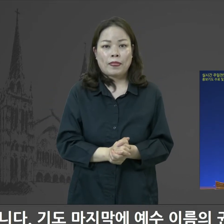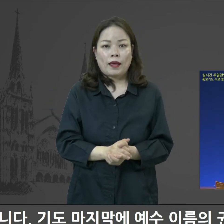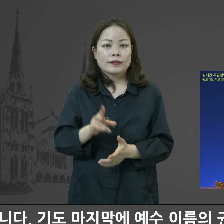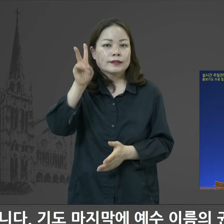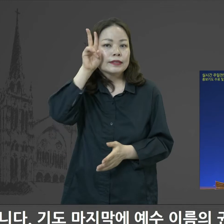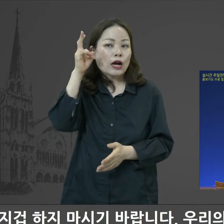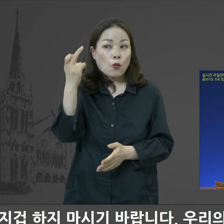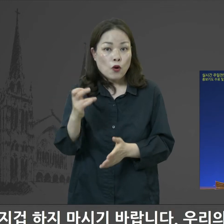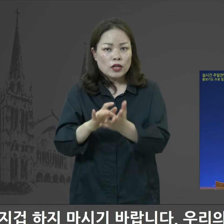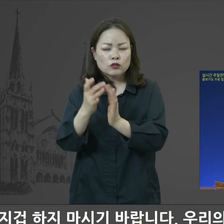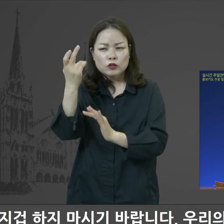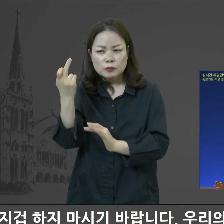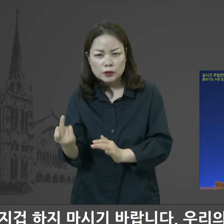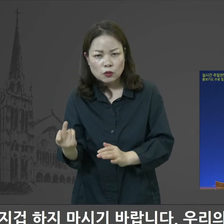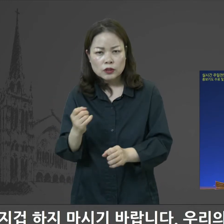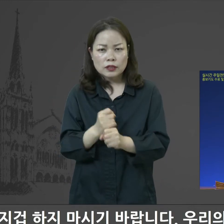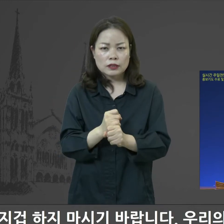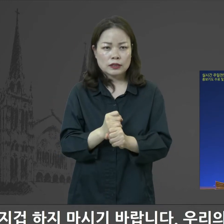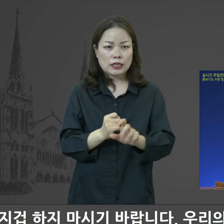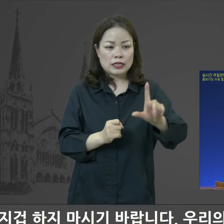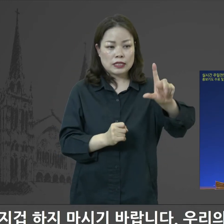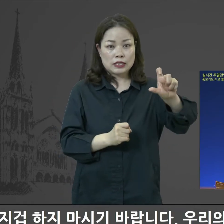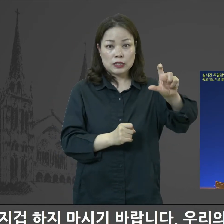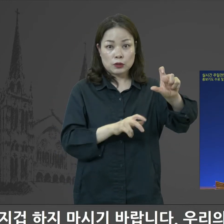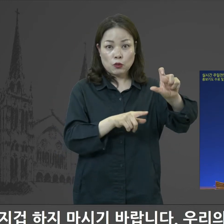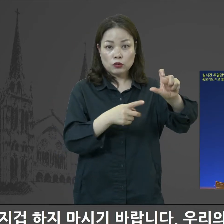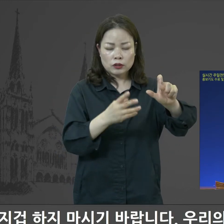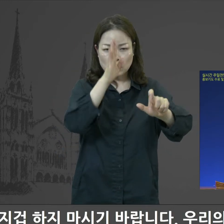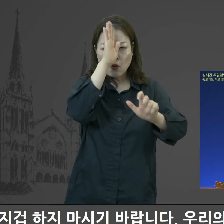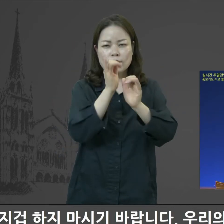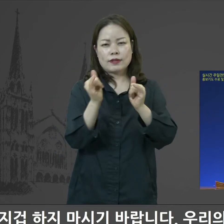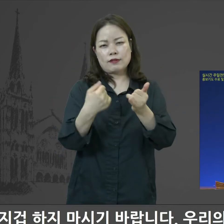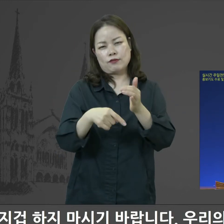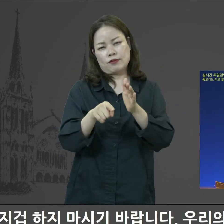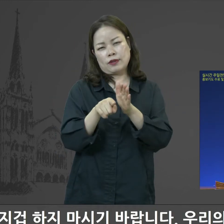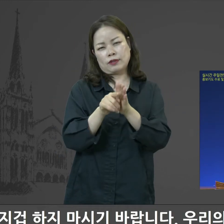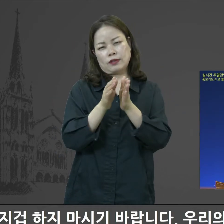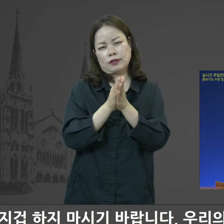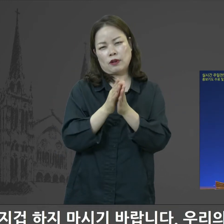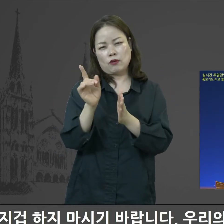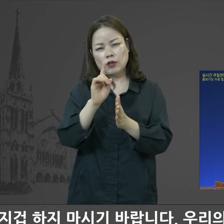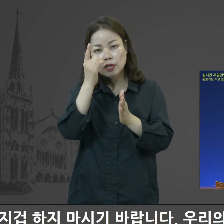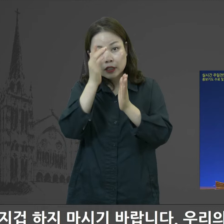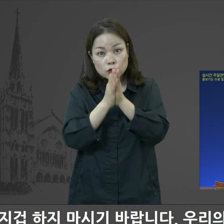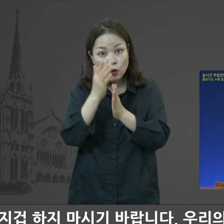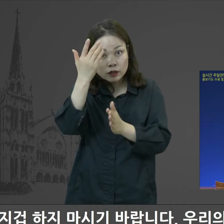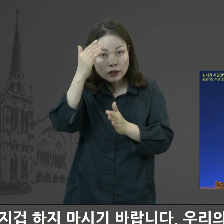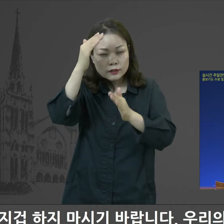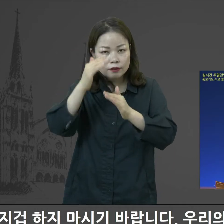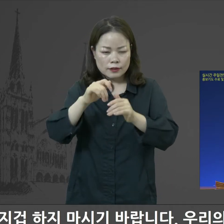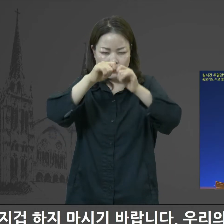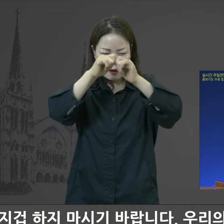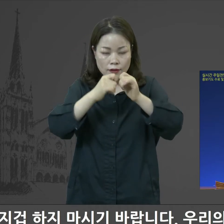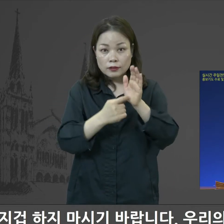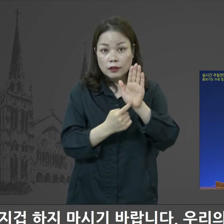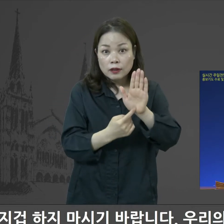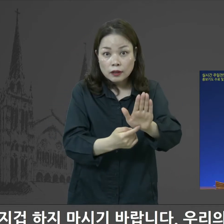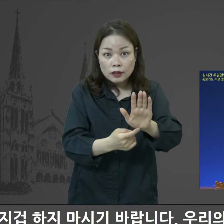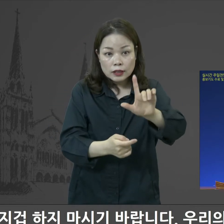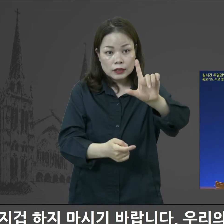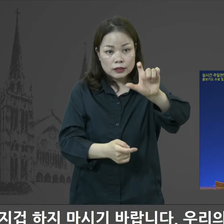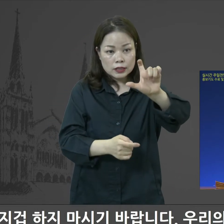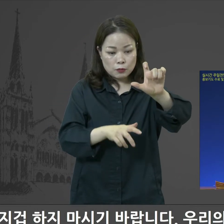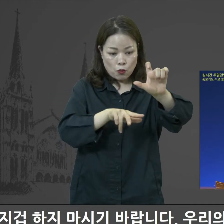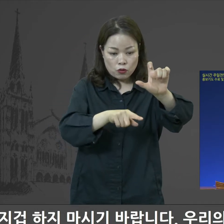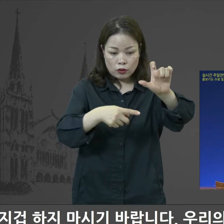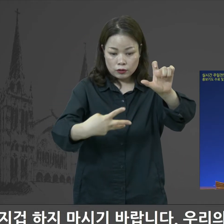야고보는 15절에서 환우를 위해 기도할 때 어떻게 기도해야 하는지를 자세하게 묘사합니다. 15절